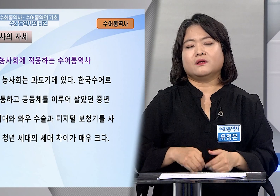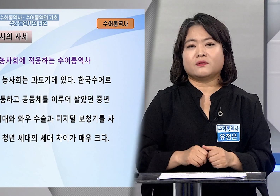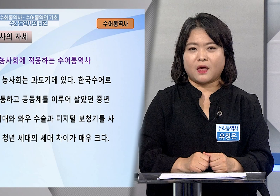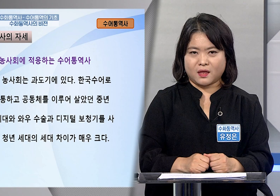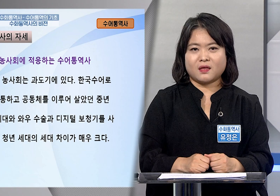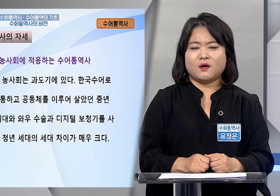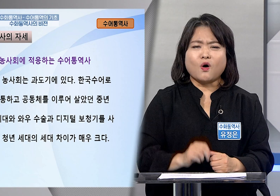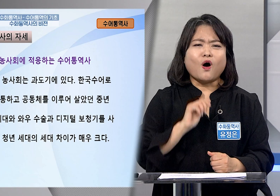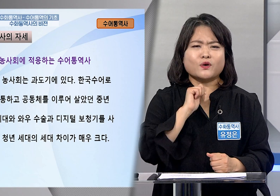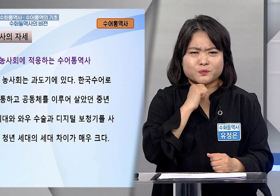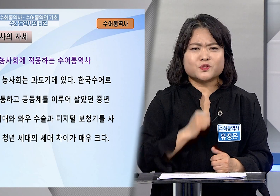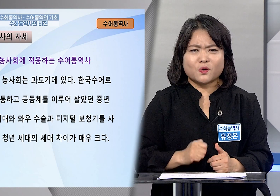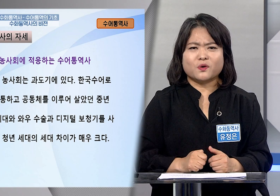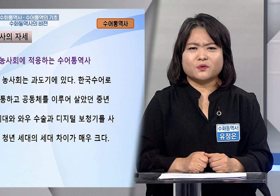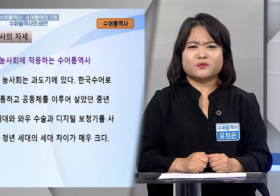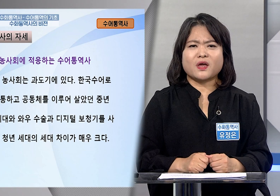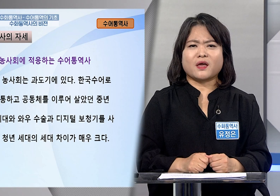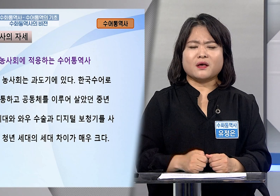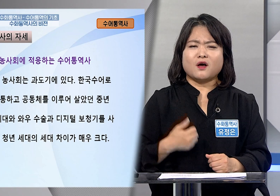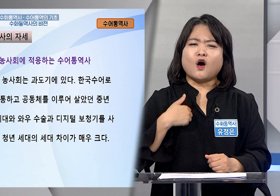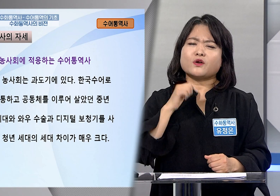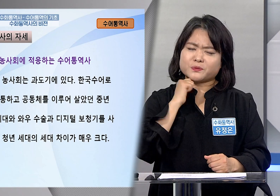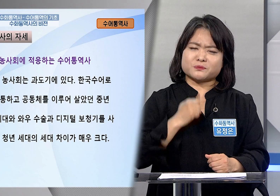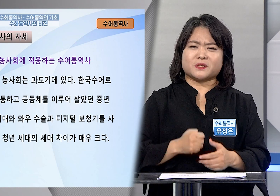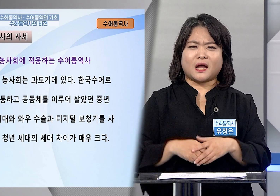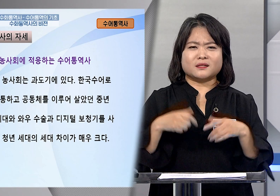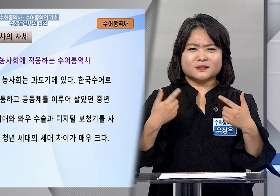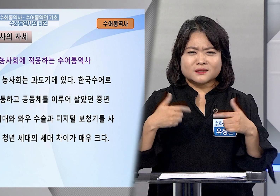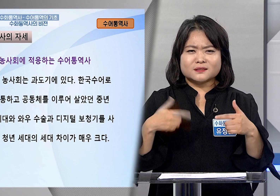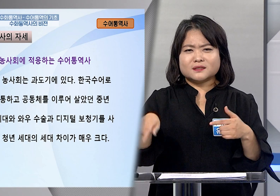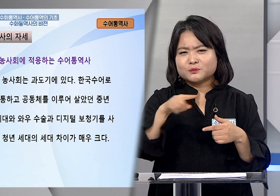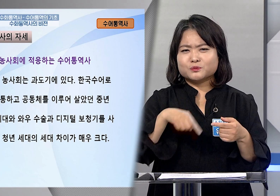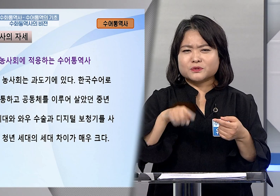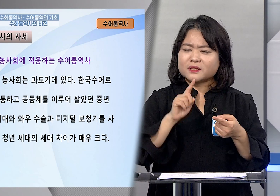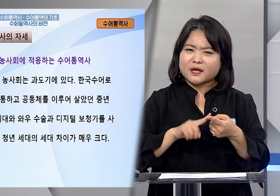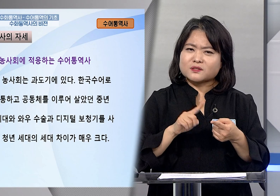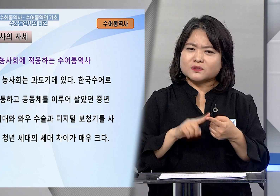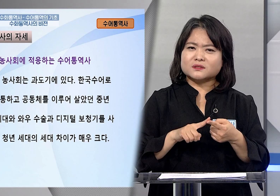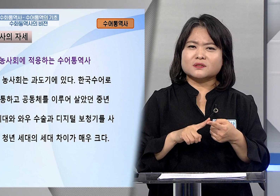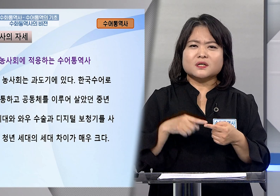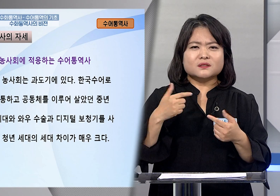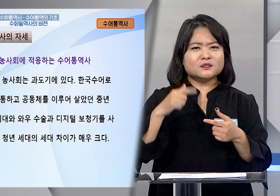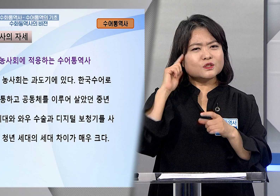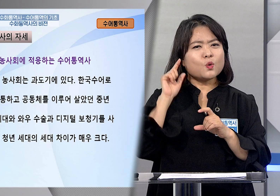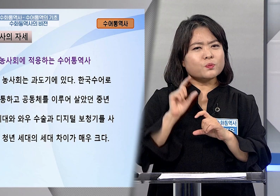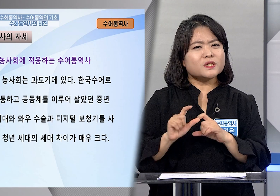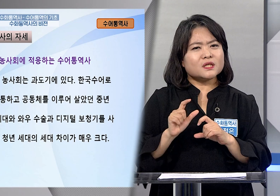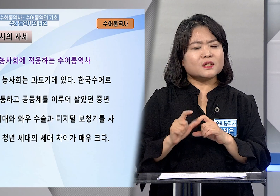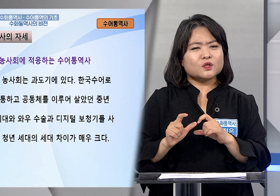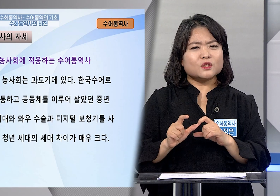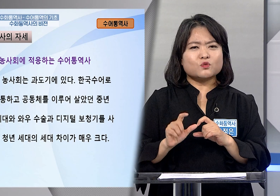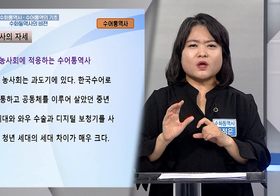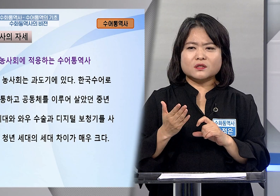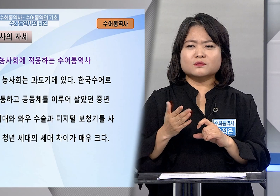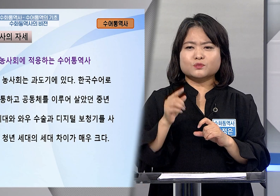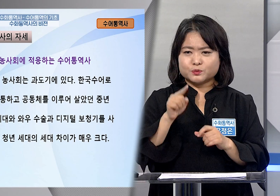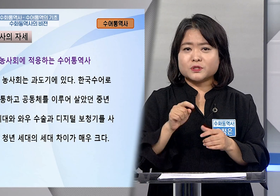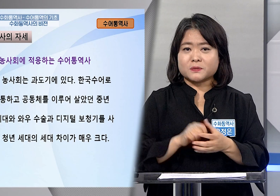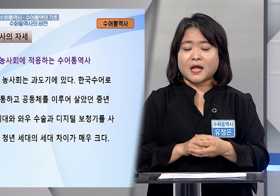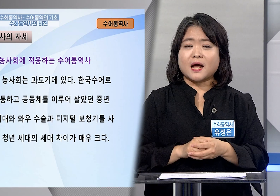네, 어렵죠. 네, 어렵습니다. 늘 이 부분에 대해서는 늘 고민이 되는 부분입니다.